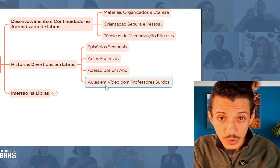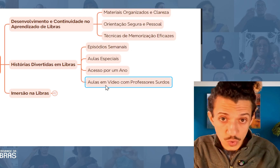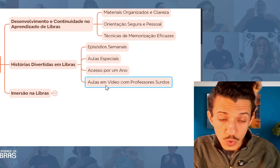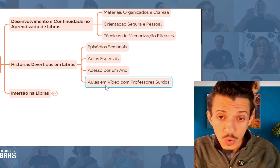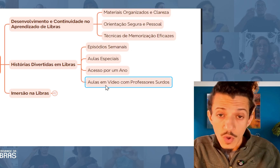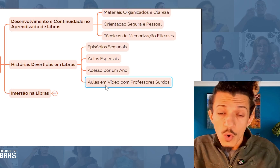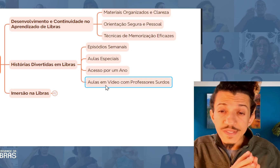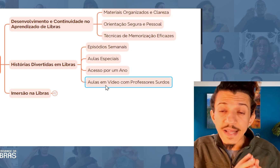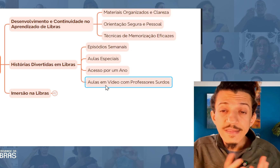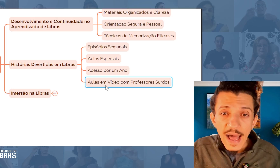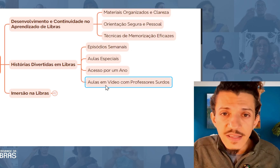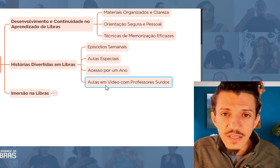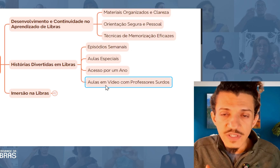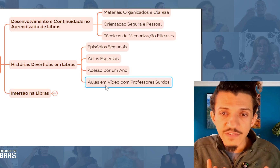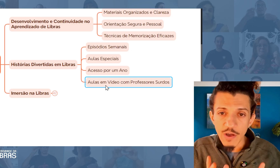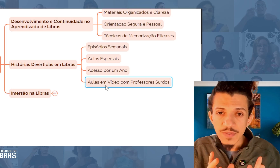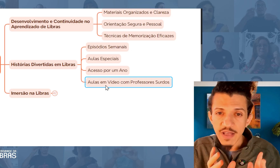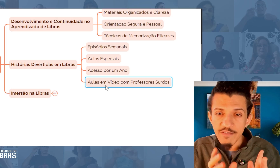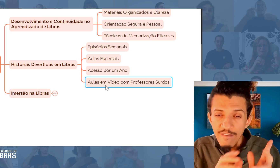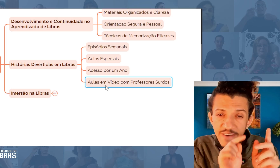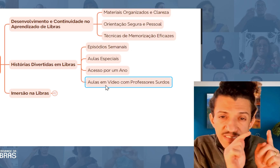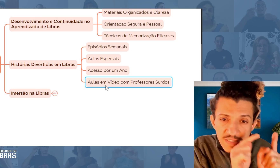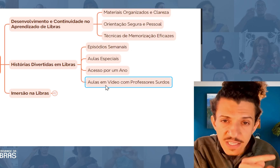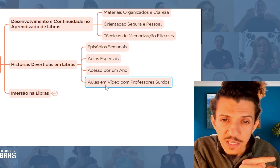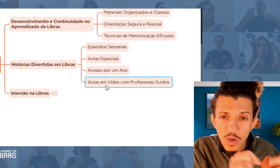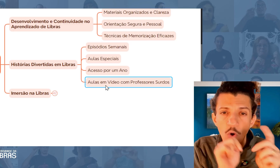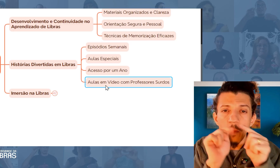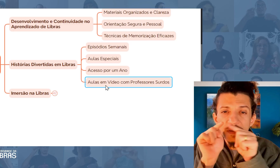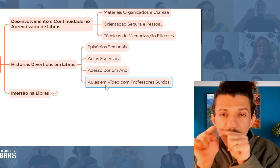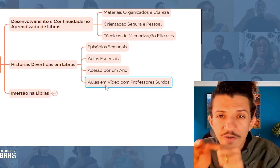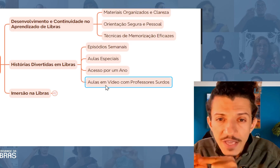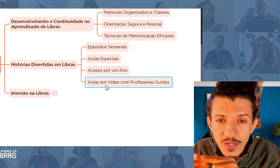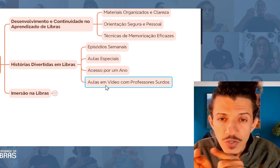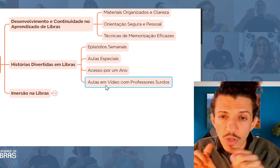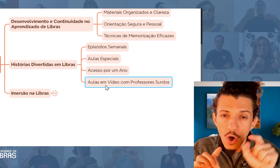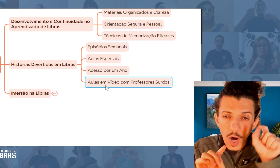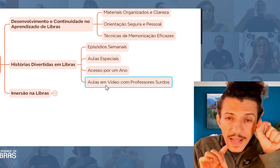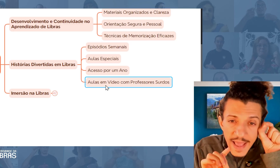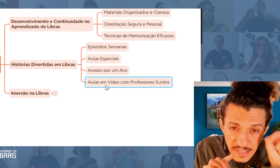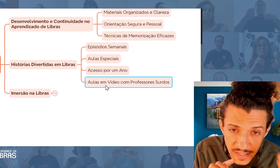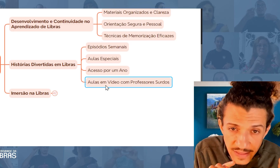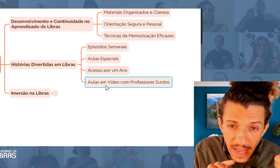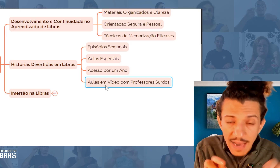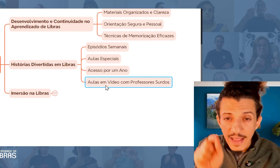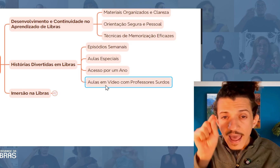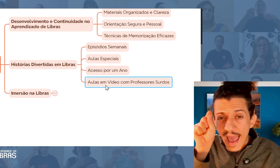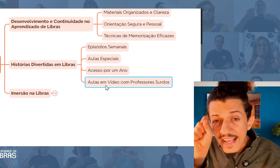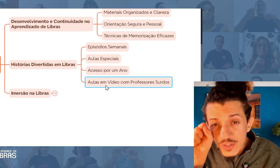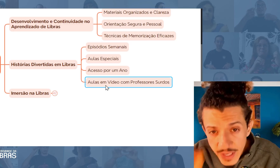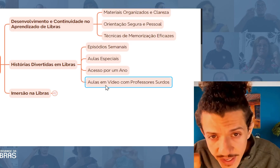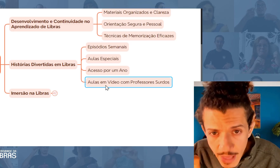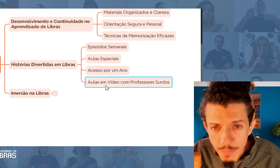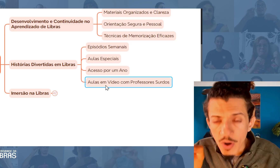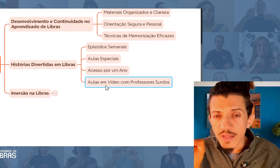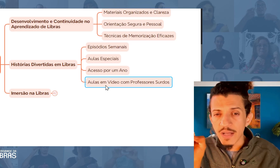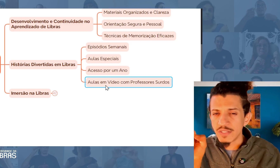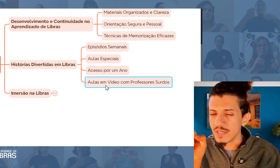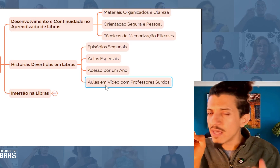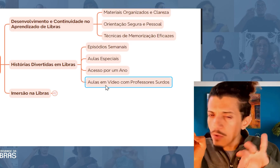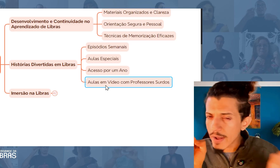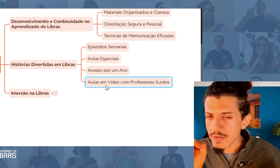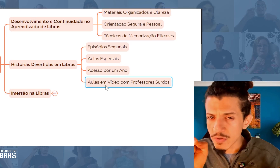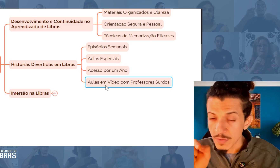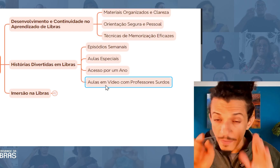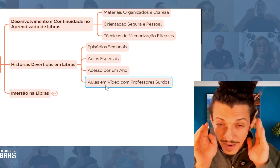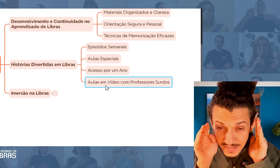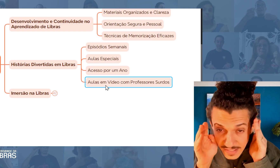professor surdo, os detalhes que você vai observar, faz assim, observa isso, olha esse detalhe, é isso aqui que é importante,